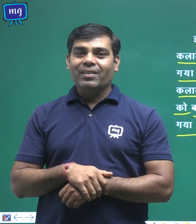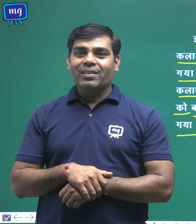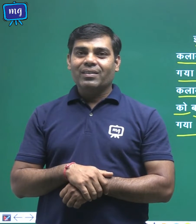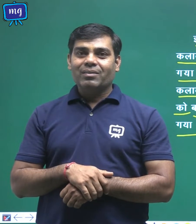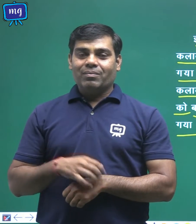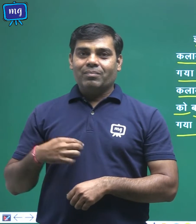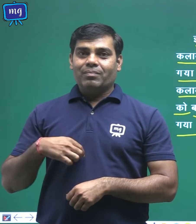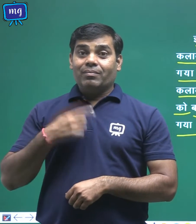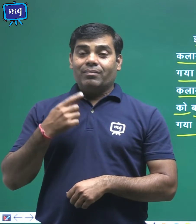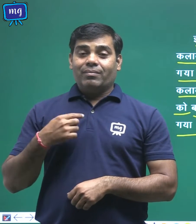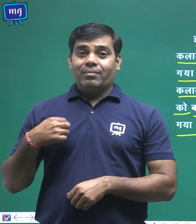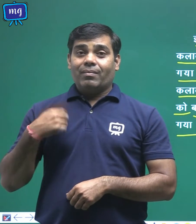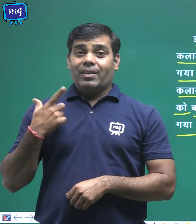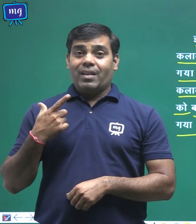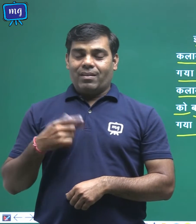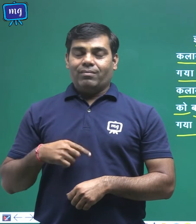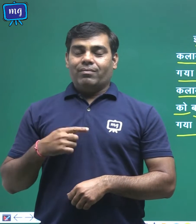जान डाल देता है,